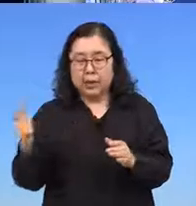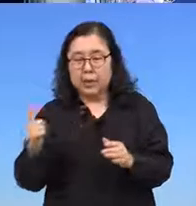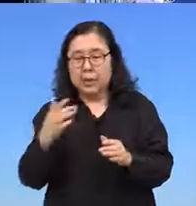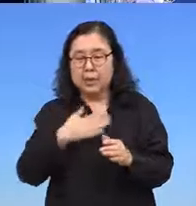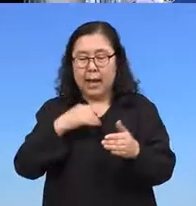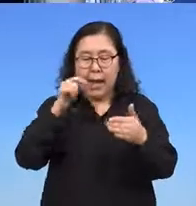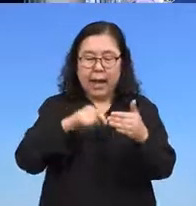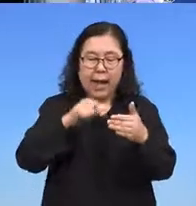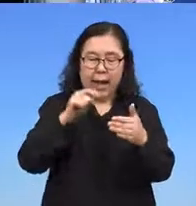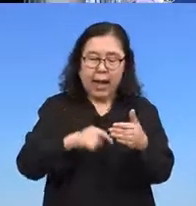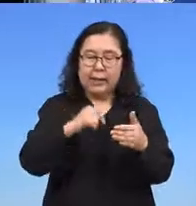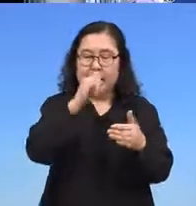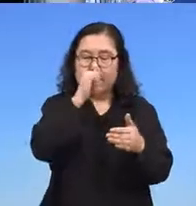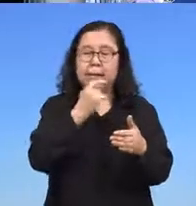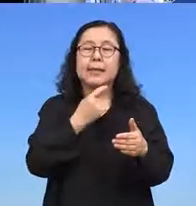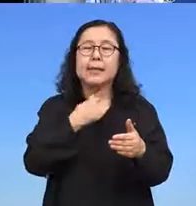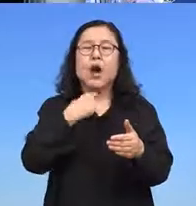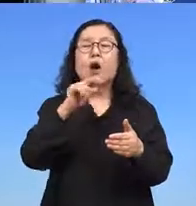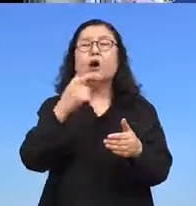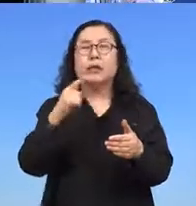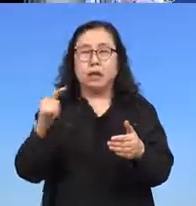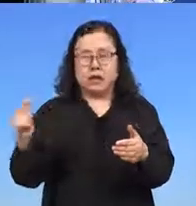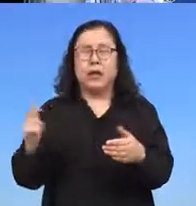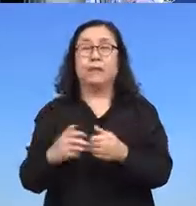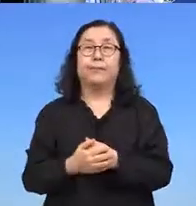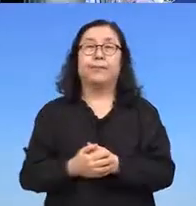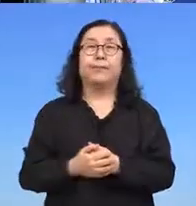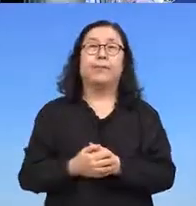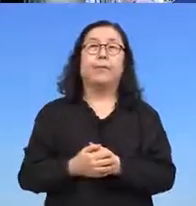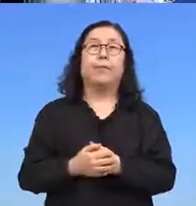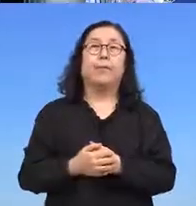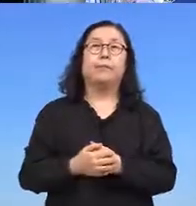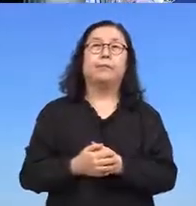따옴표하고 내 안에 존재했던 것들이다.